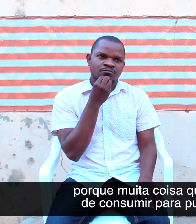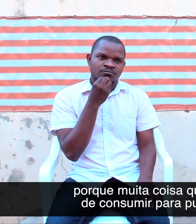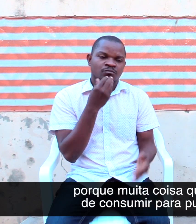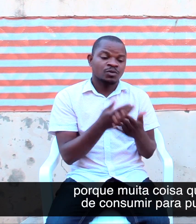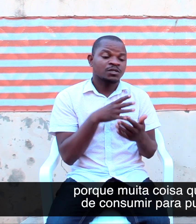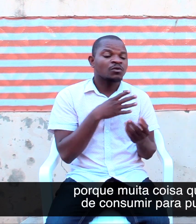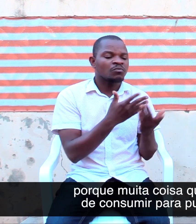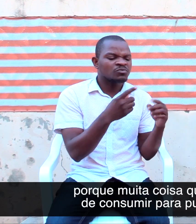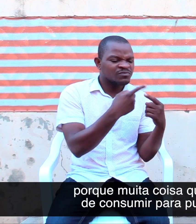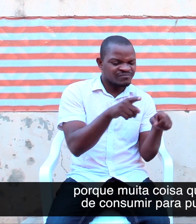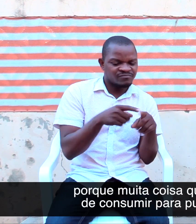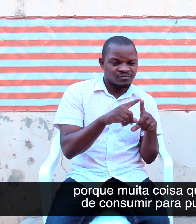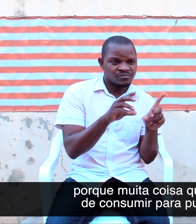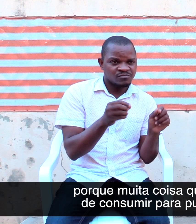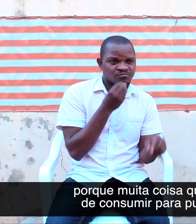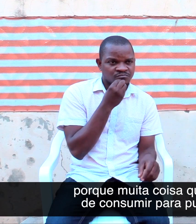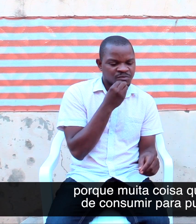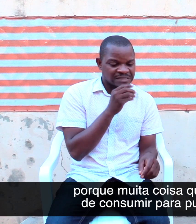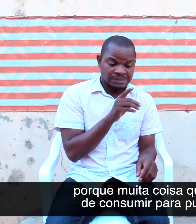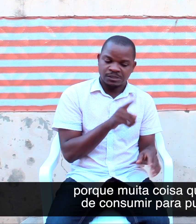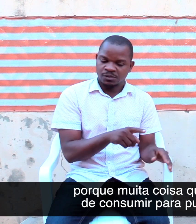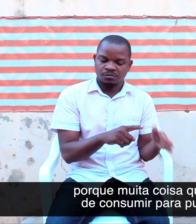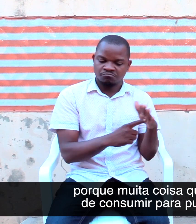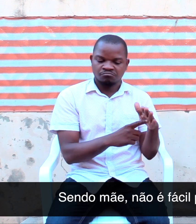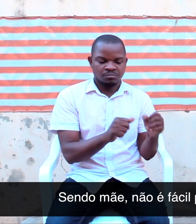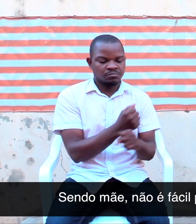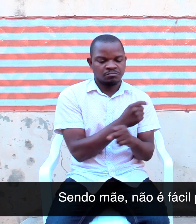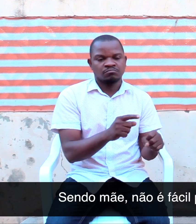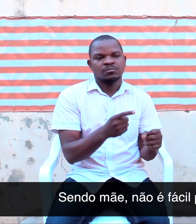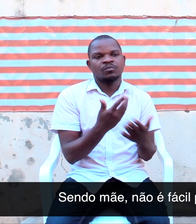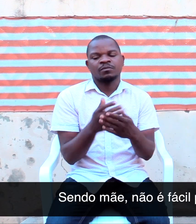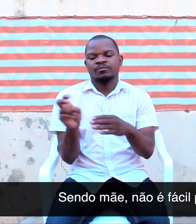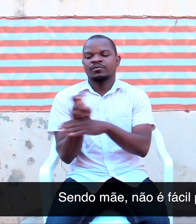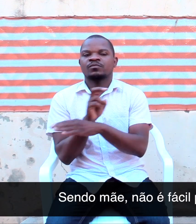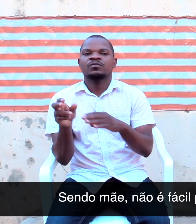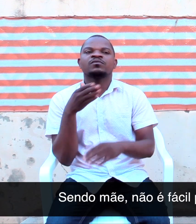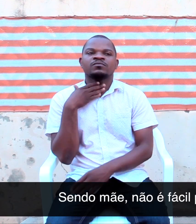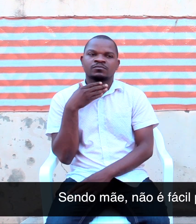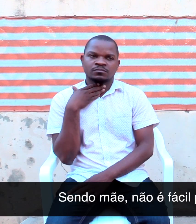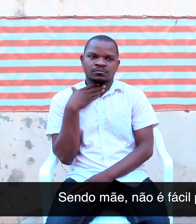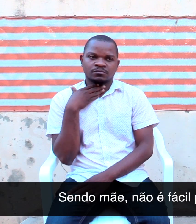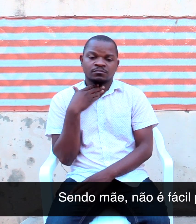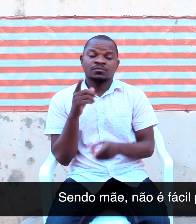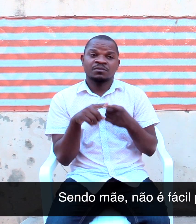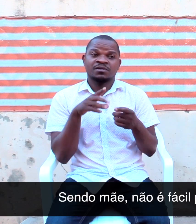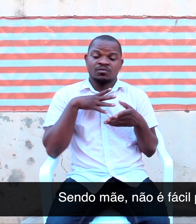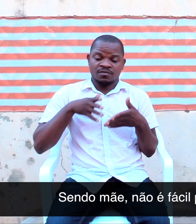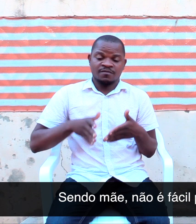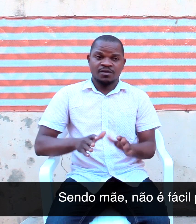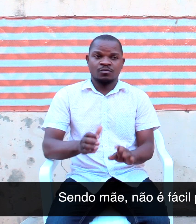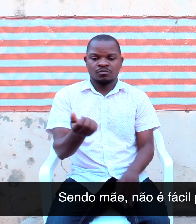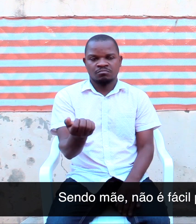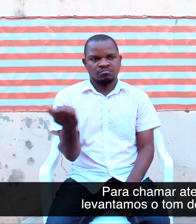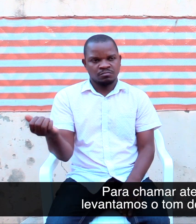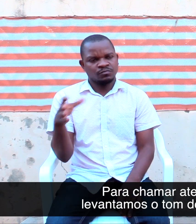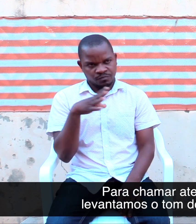de consumir para poder preservar a minha voz. E sendo mãe não é fácil, porque tenho crianças